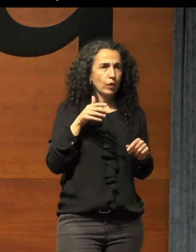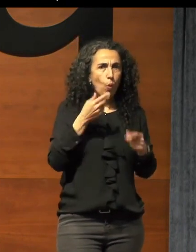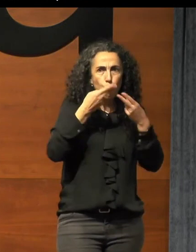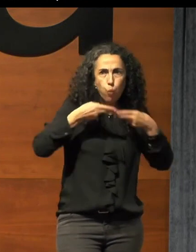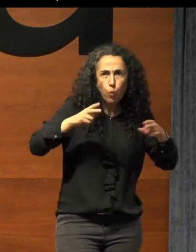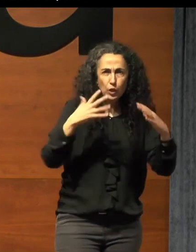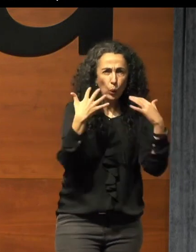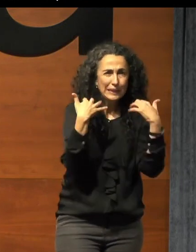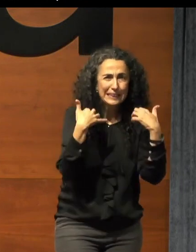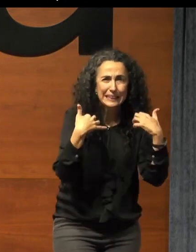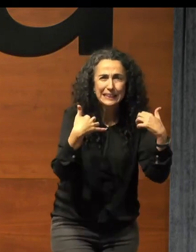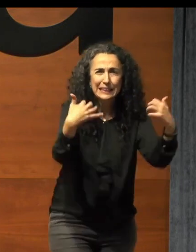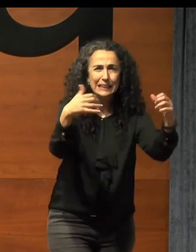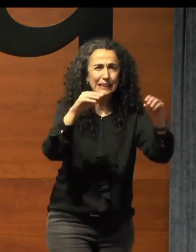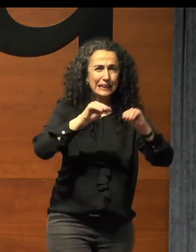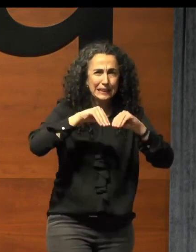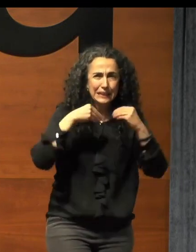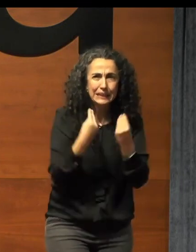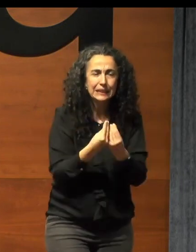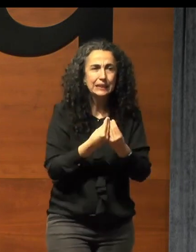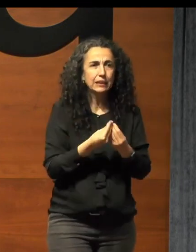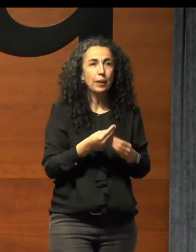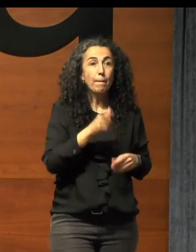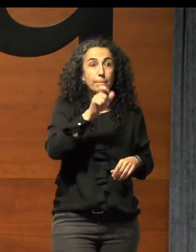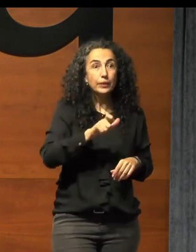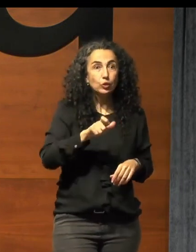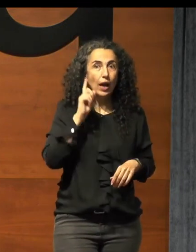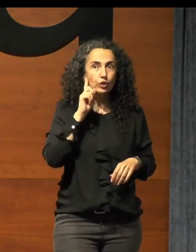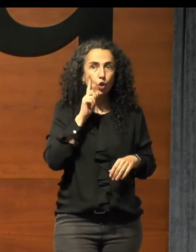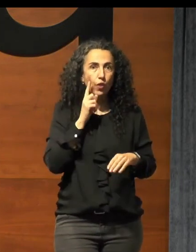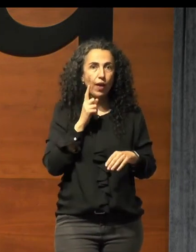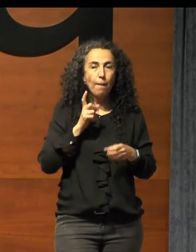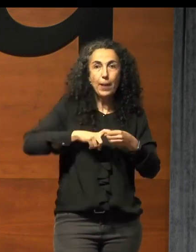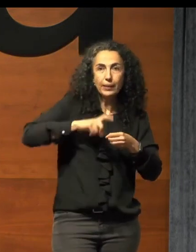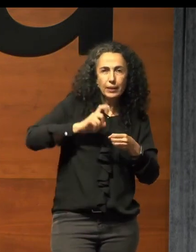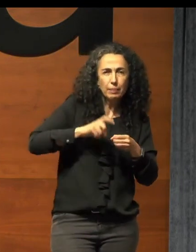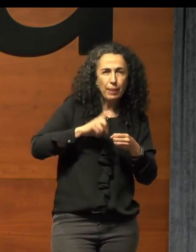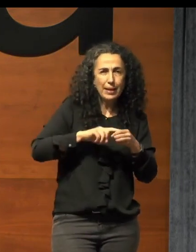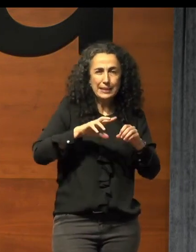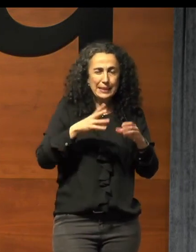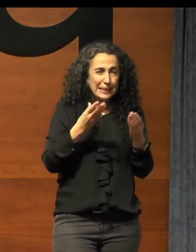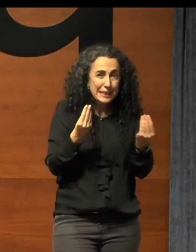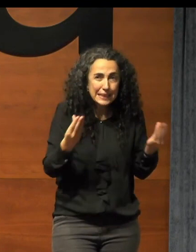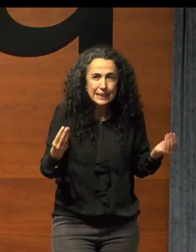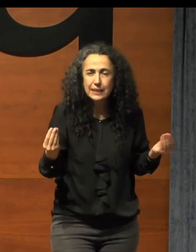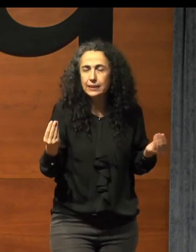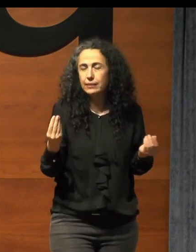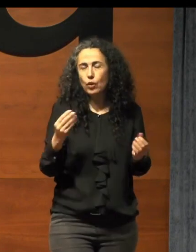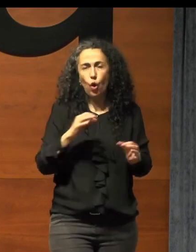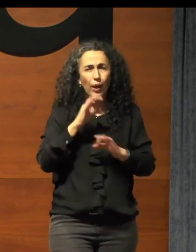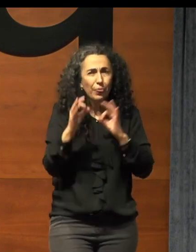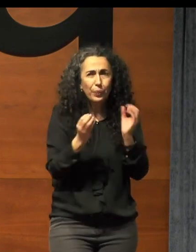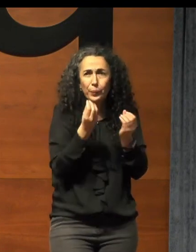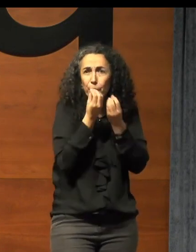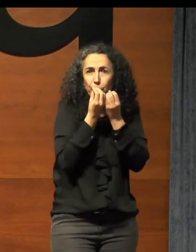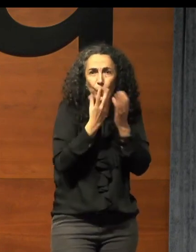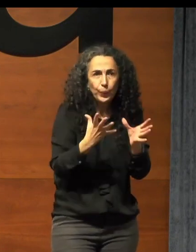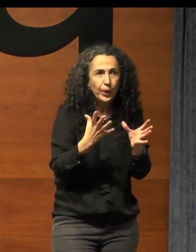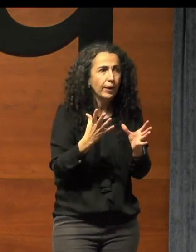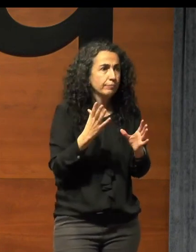Tanto por la asistencia, por el público que participó, pero también por los participantes sordos